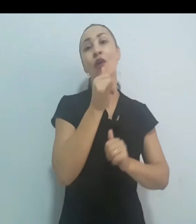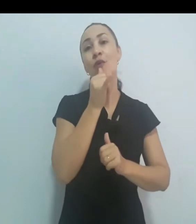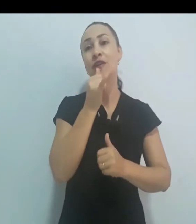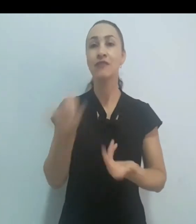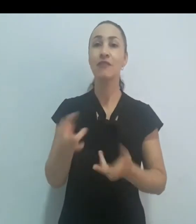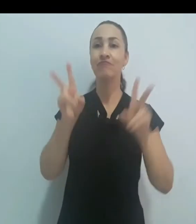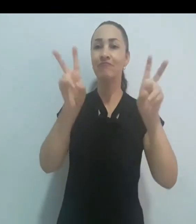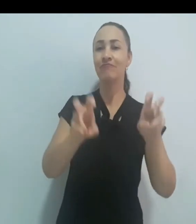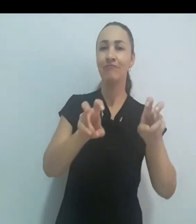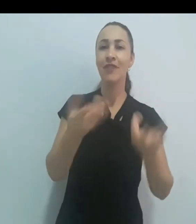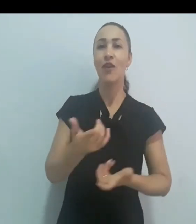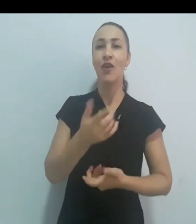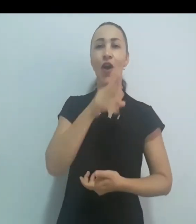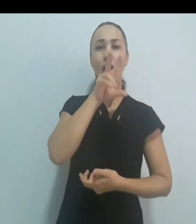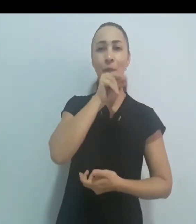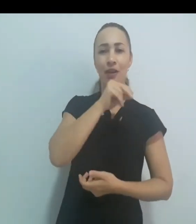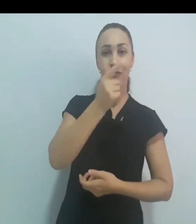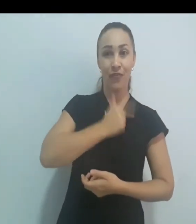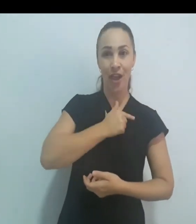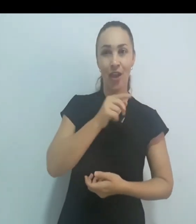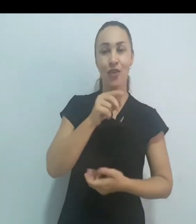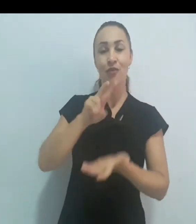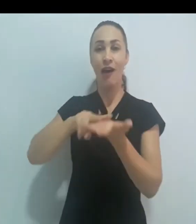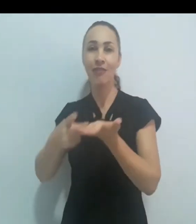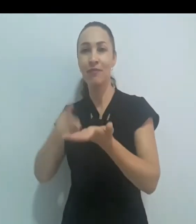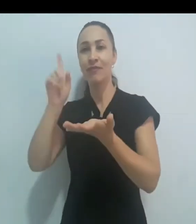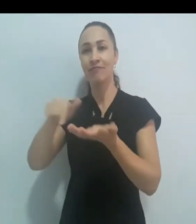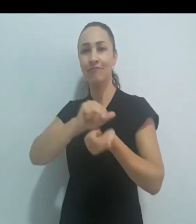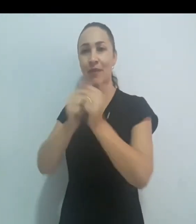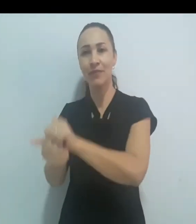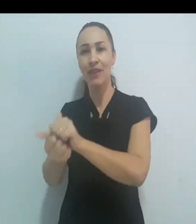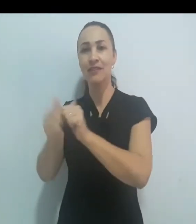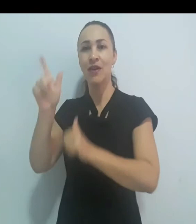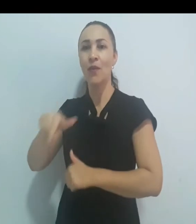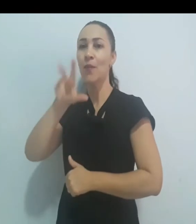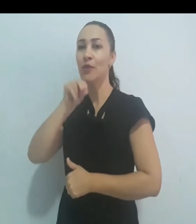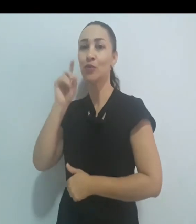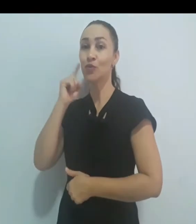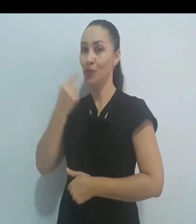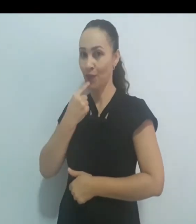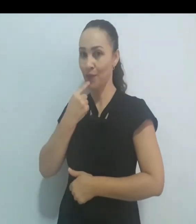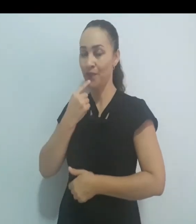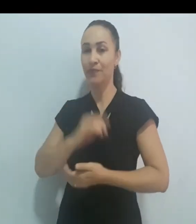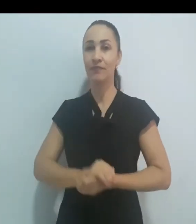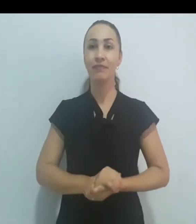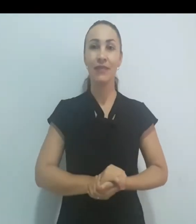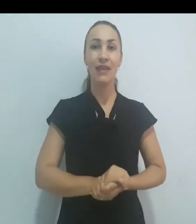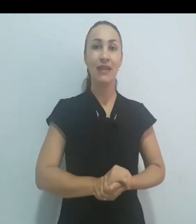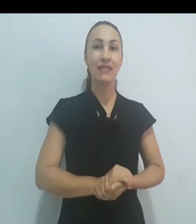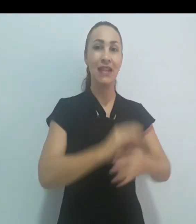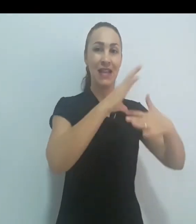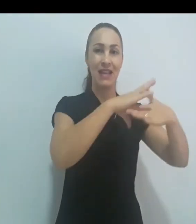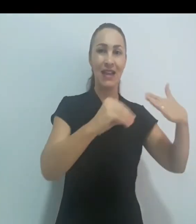por exemplo, o Patinho Feio, então ele se torna nessa adaptação o Patinho Surdo, né? Você tem